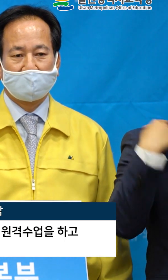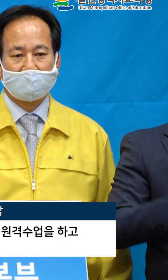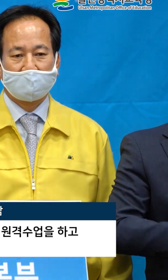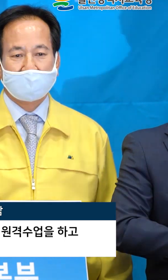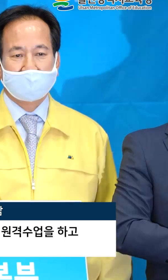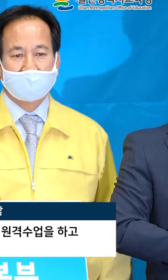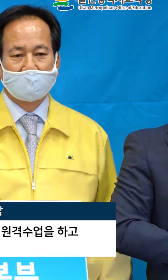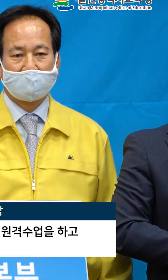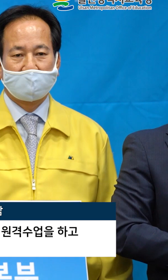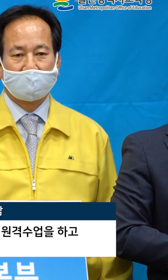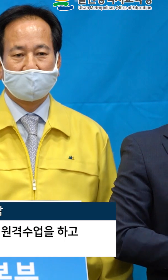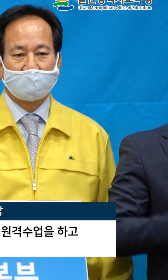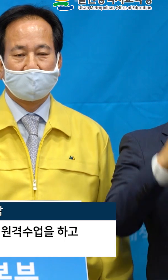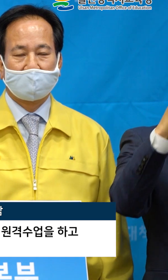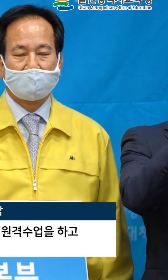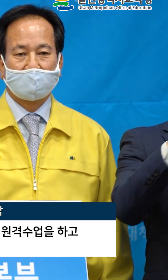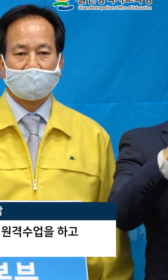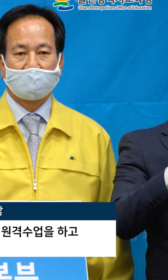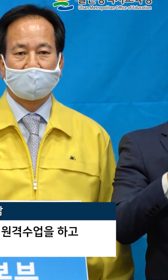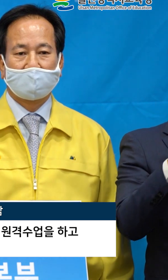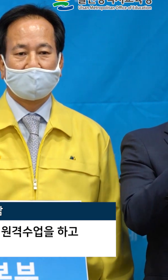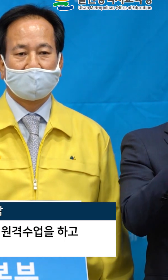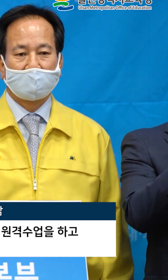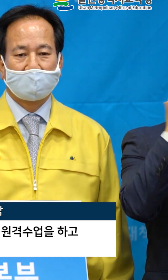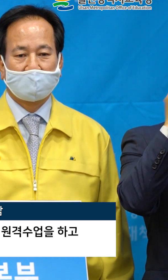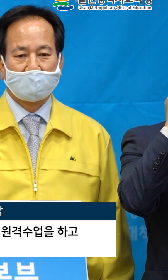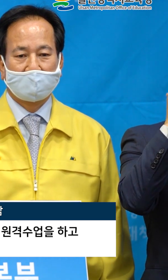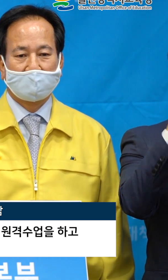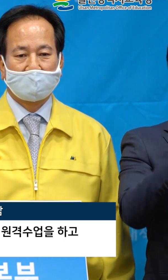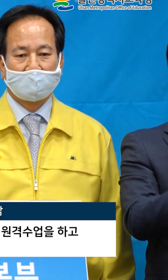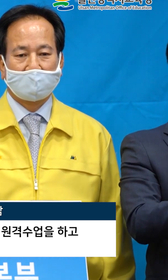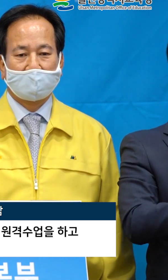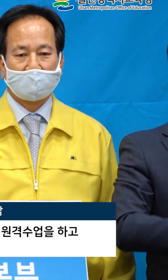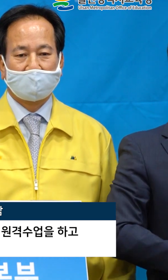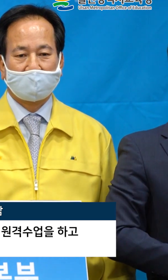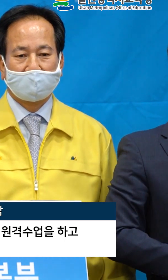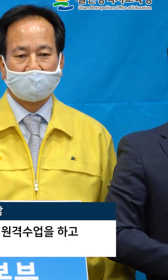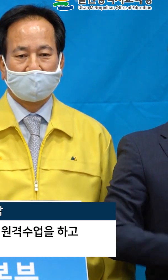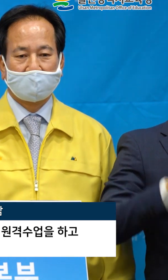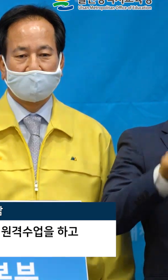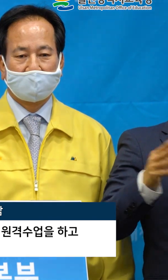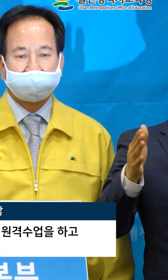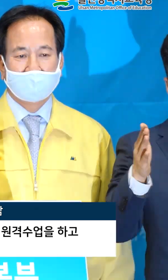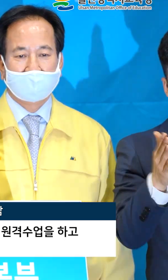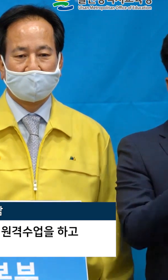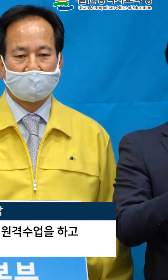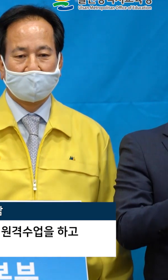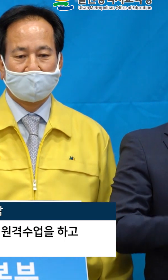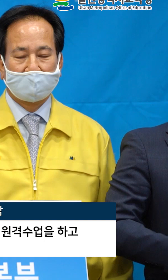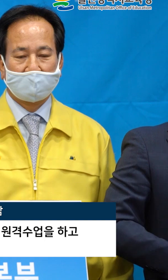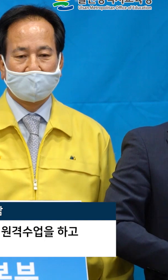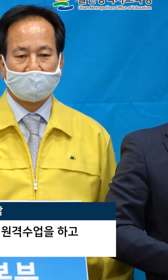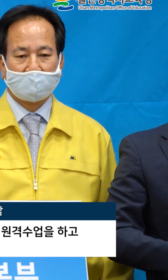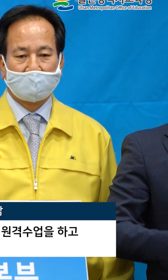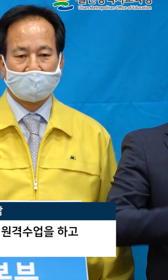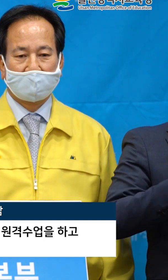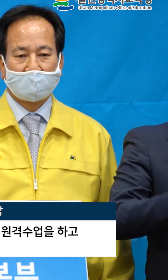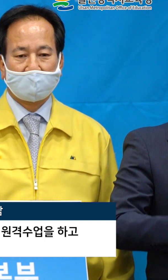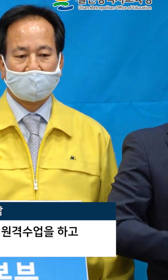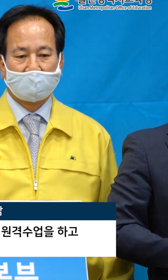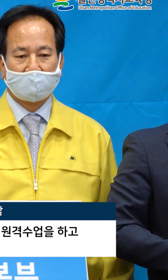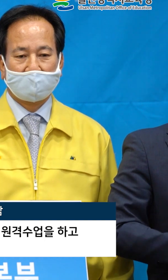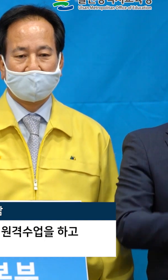채 가정에서 원격 수업을 하고 있습니다. 지금까지 한 번도 경험하지 못했던